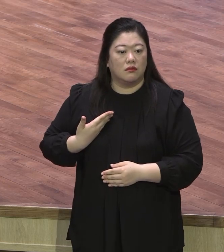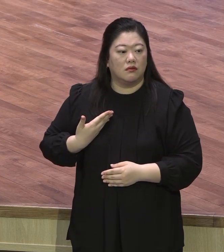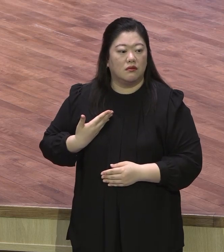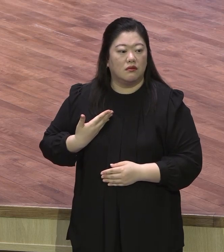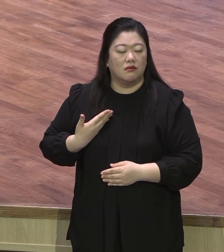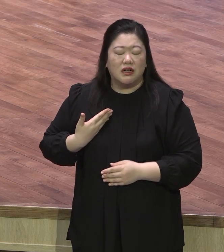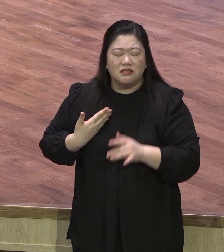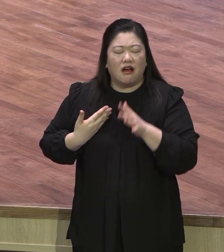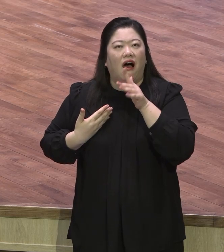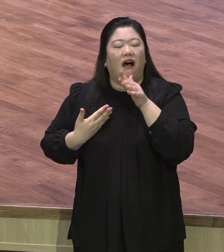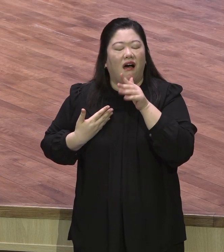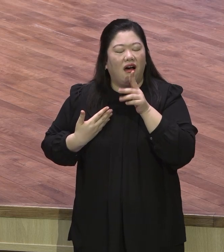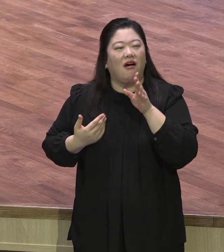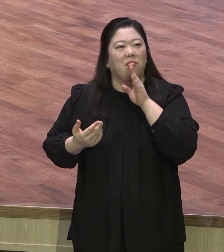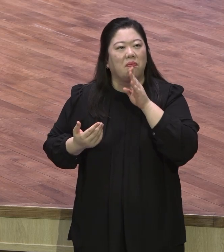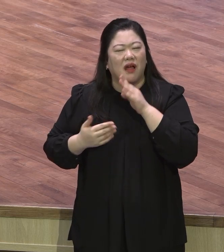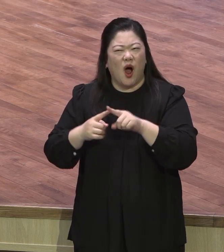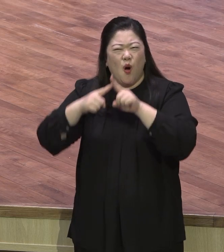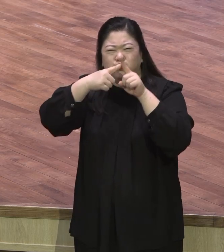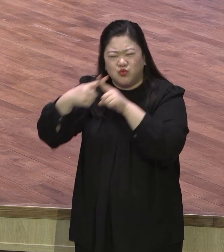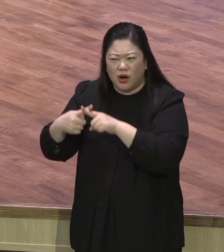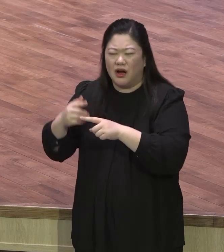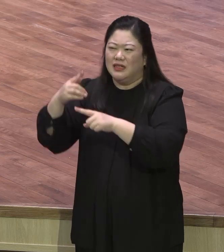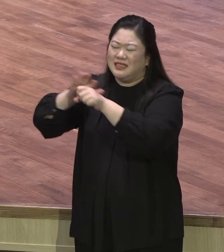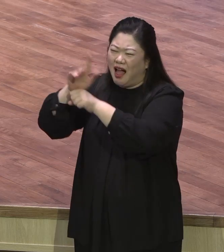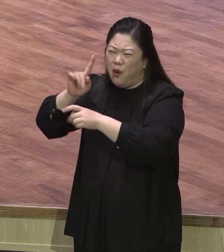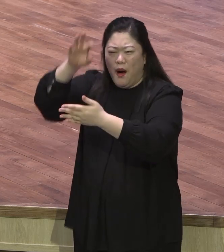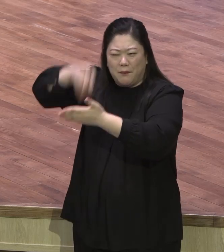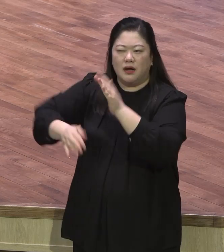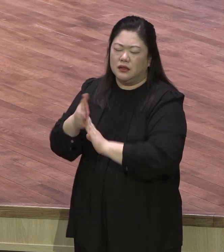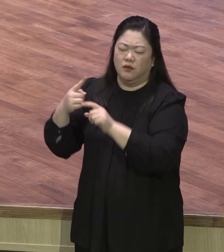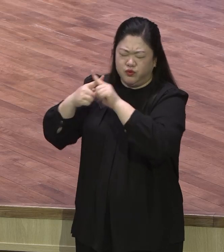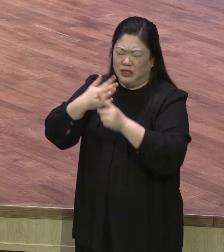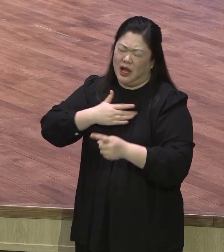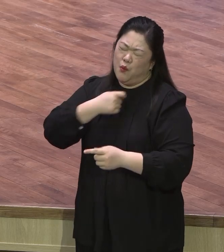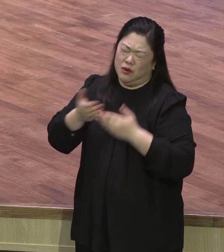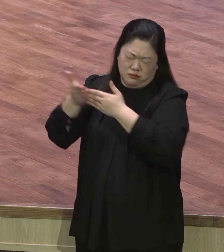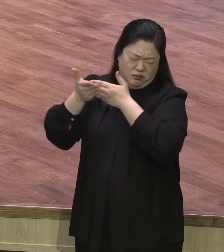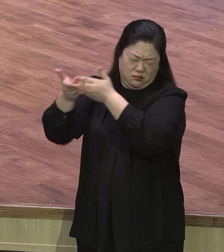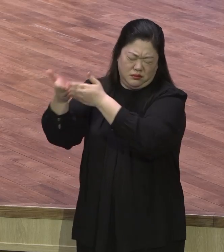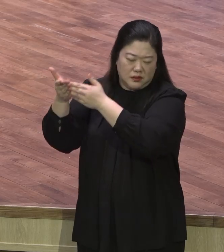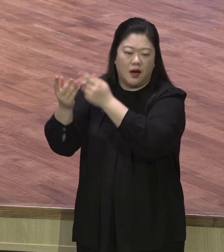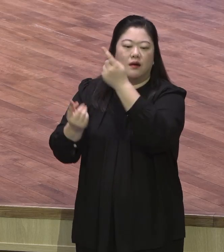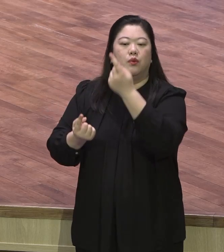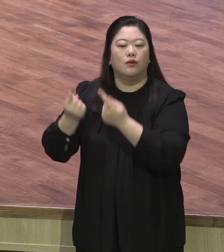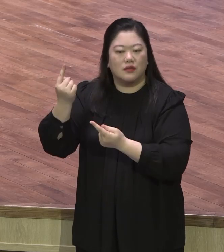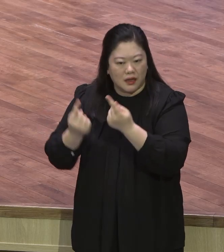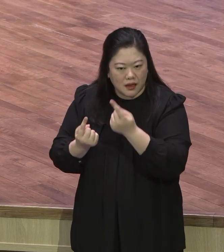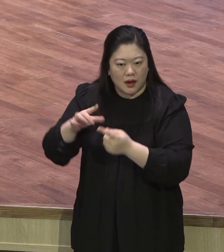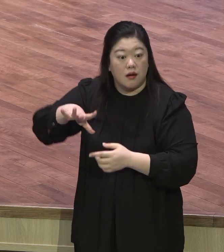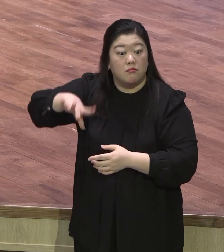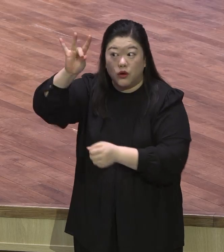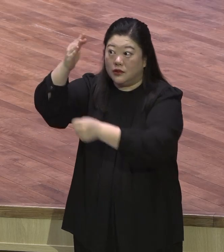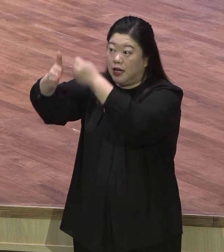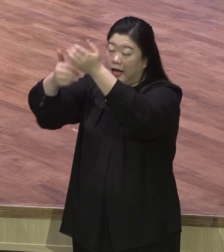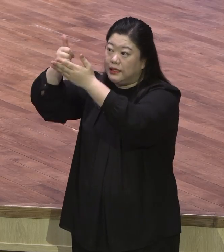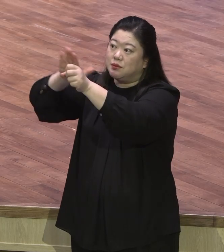말하면 사랑의 교제. 하나님이 나를 이렇게 사랑하시면 사랑의 교제를 느껴야 돼요.